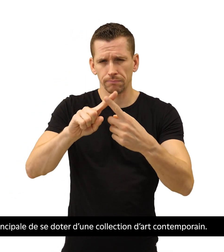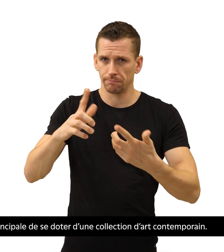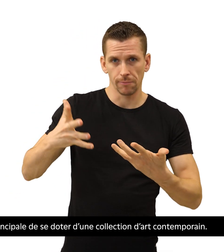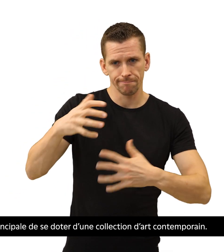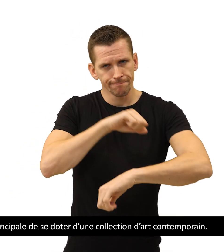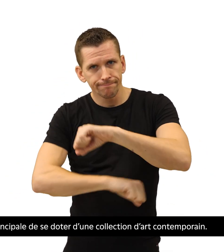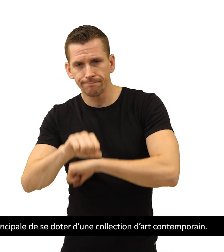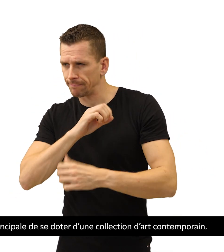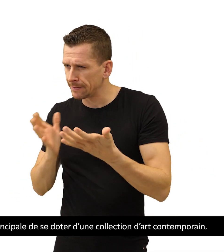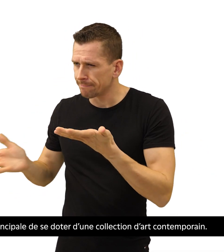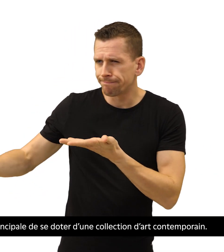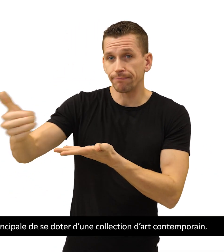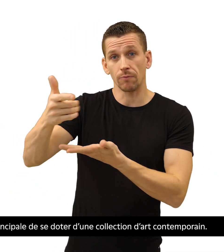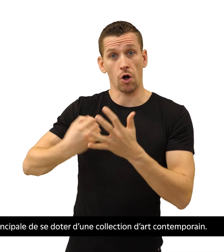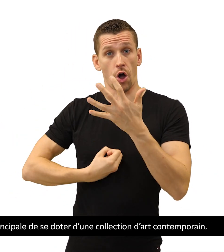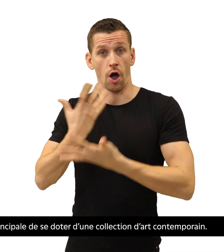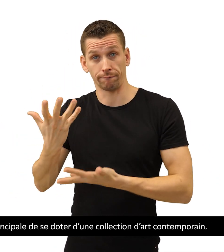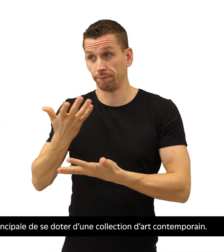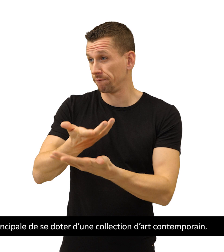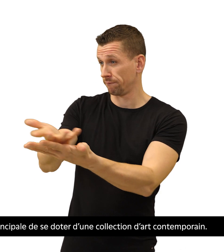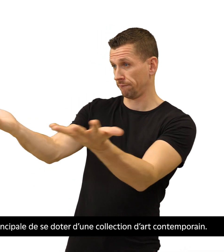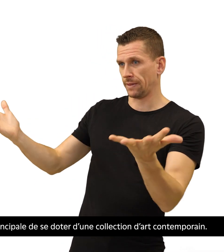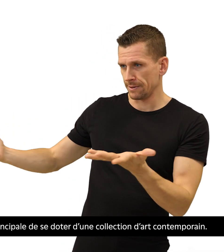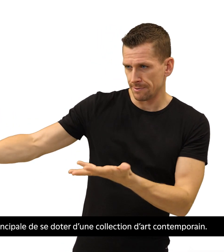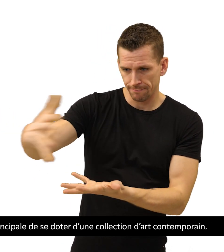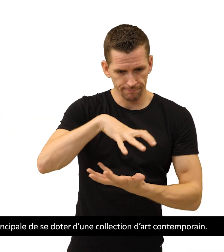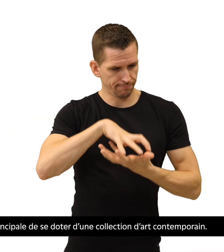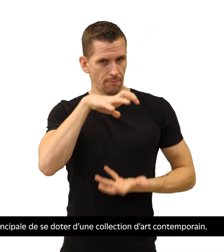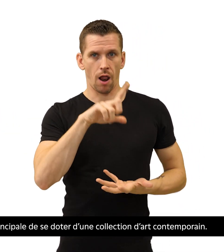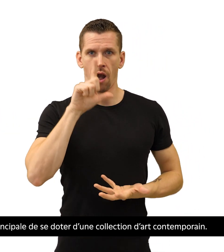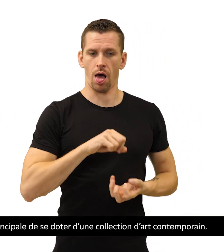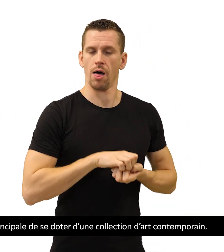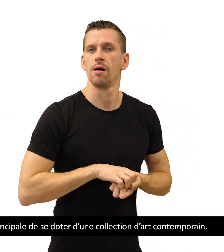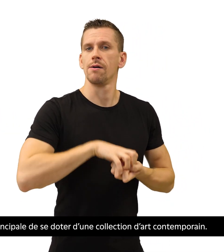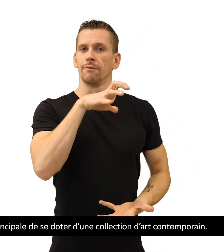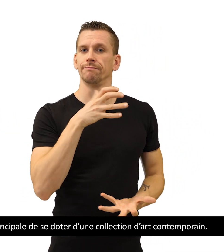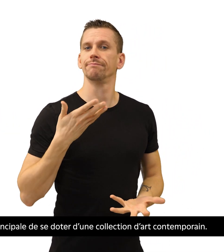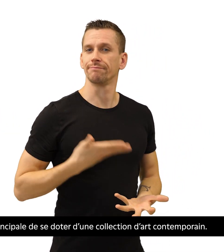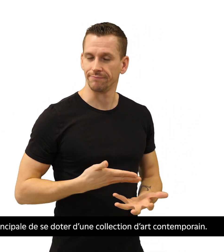Le FRAC Normandie a pour mission principale de se doter d'une collection d'art contemporain.